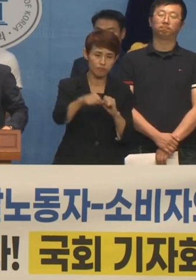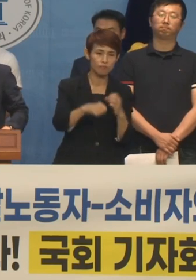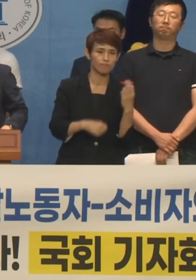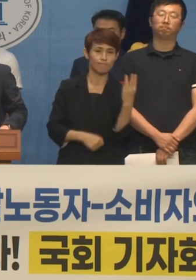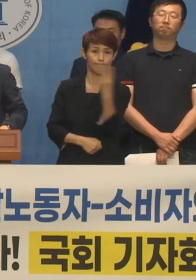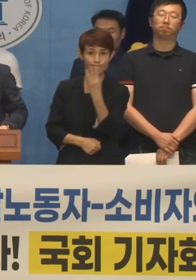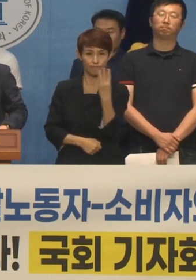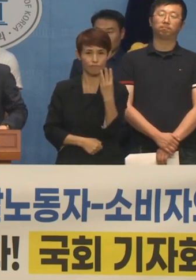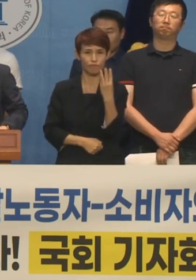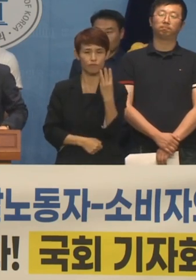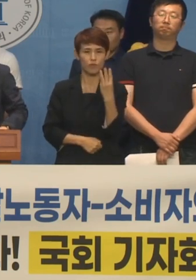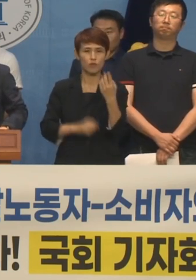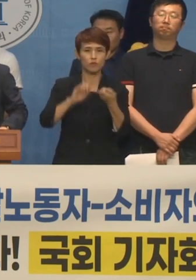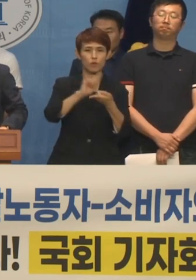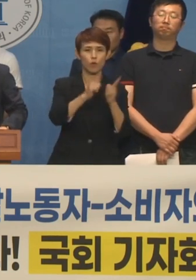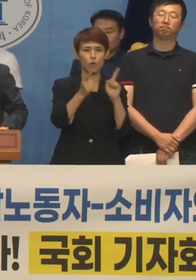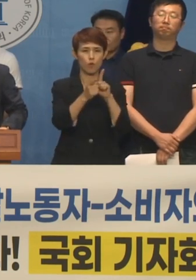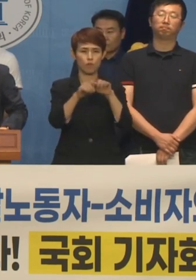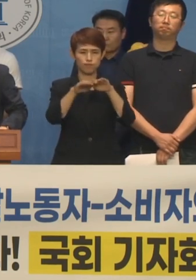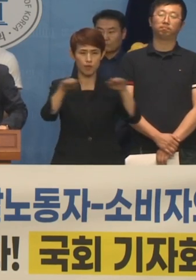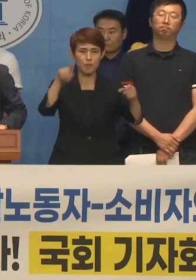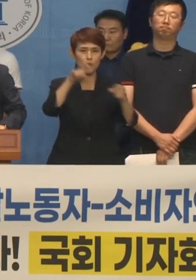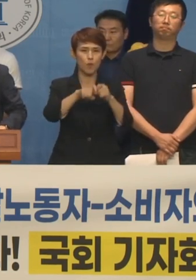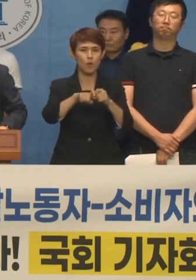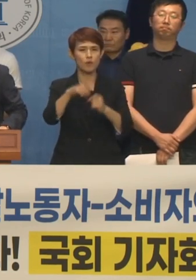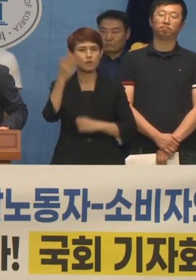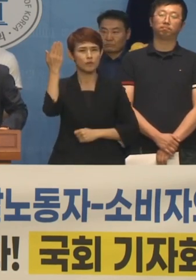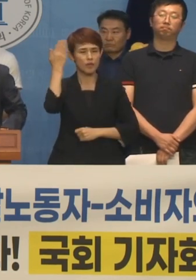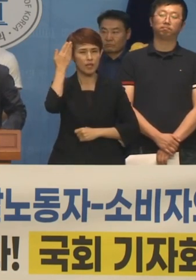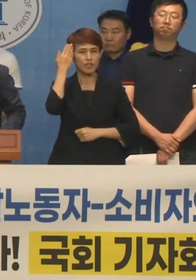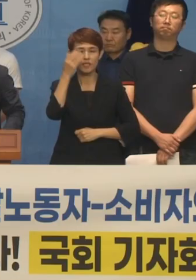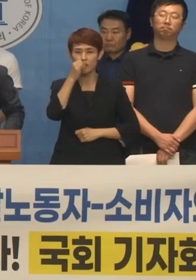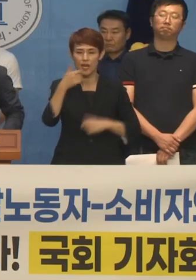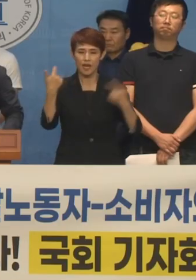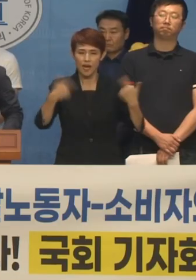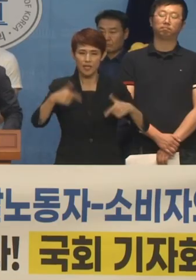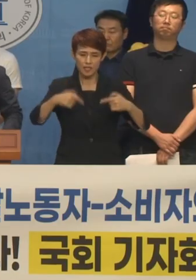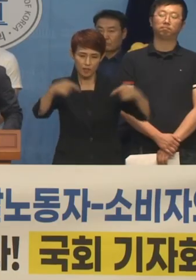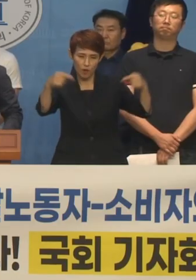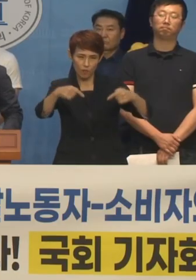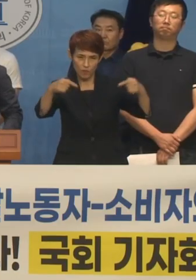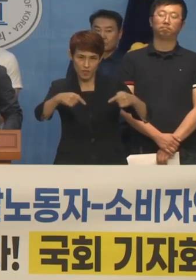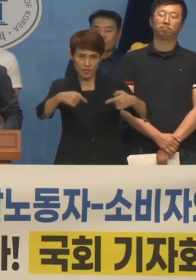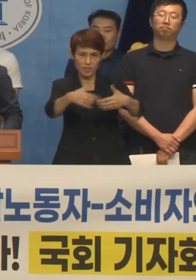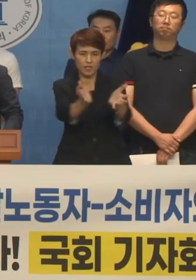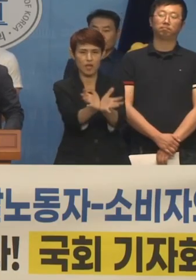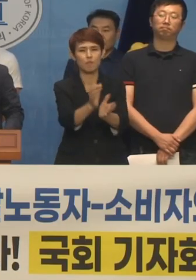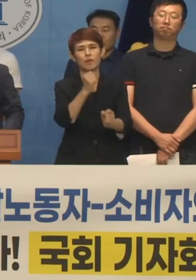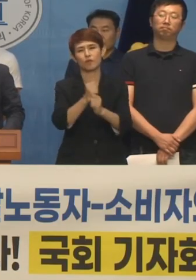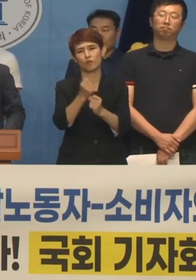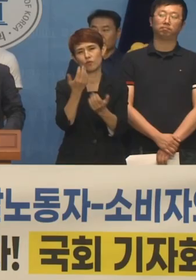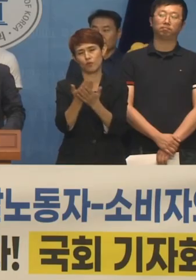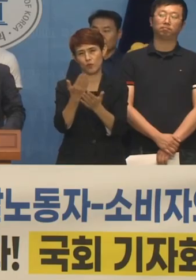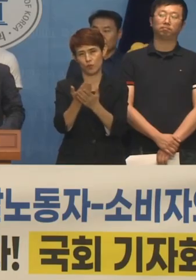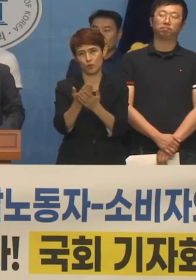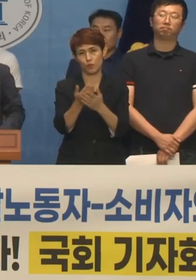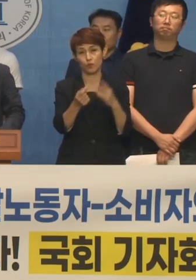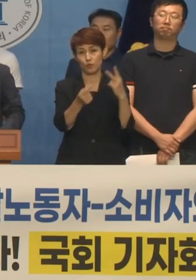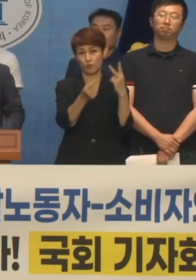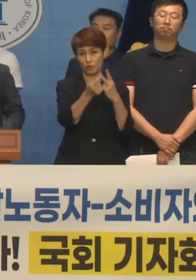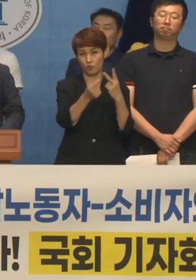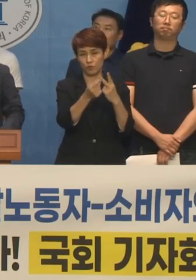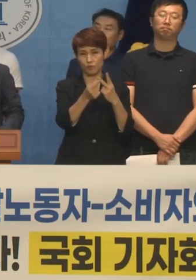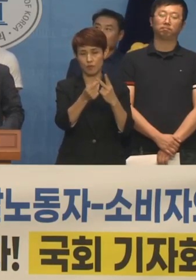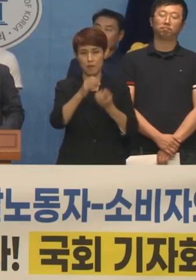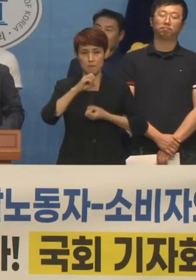3주체는 견제와 균형을 위한 상시 협의체를 구성하고 가동시켜 주십시오. 둘째,